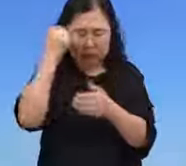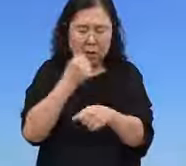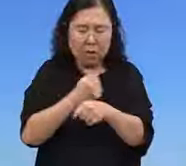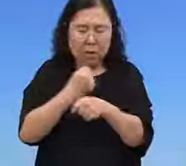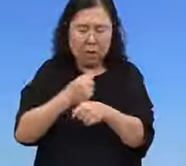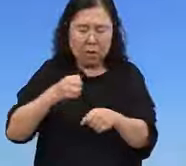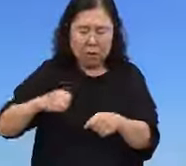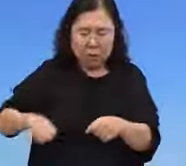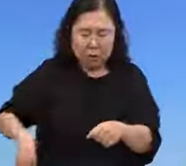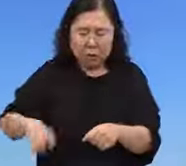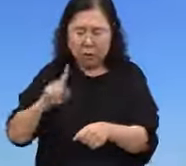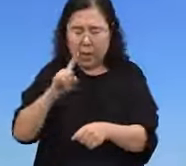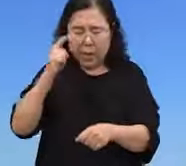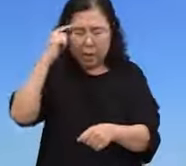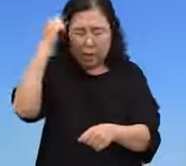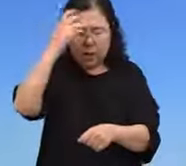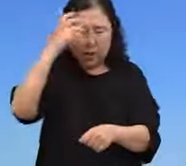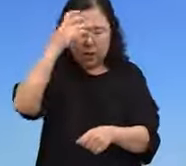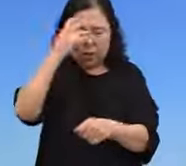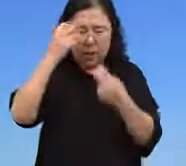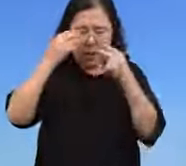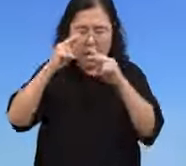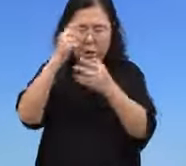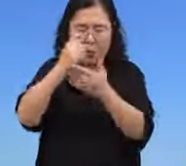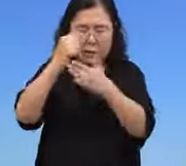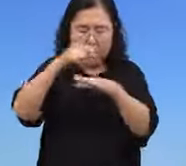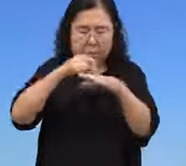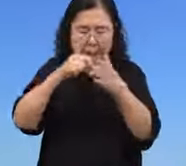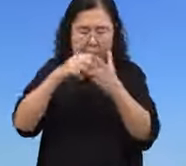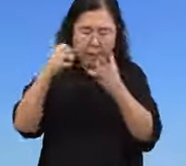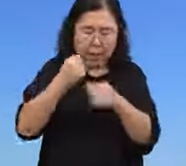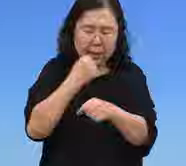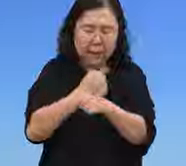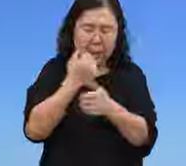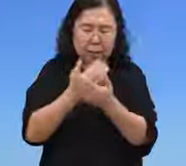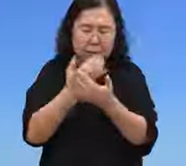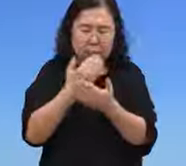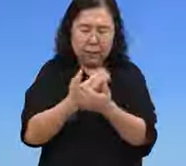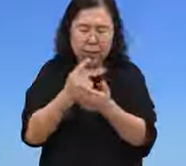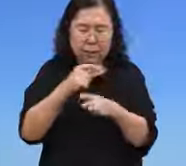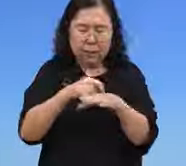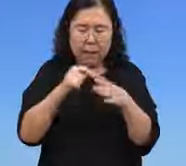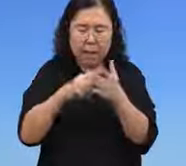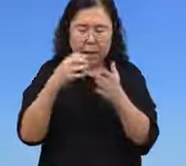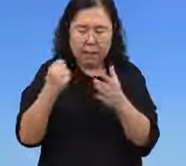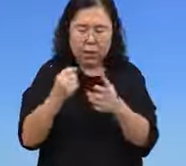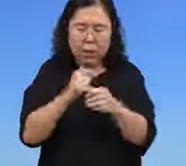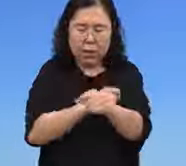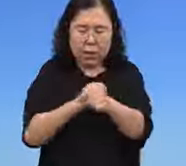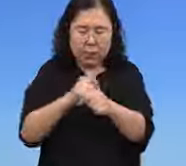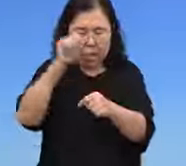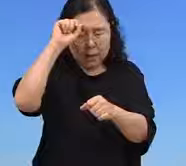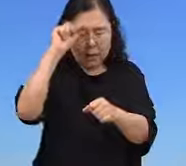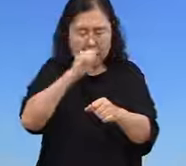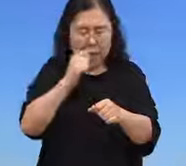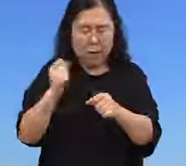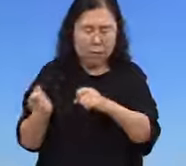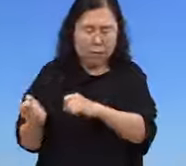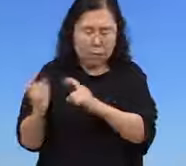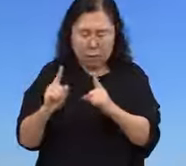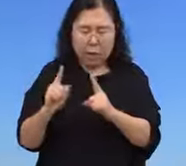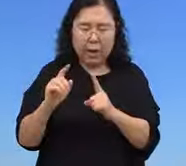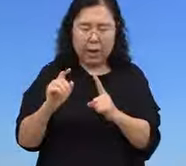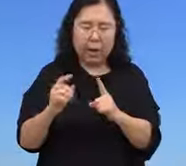향한 우리 주님의 마음을 회복하기를 원합니다. 그 마음으로 특별 새벽 부흥회에 임하도록 도와주시고, 그